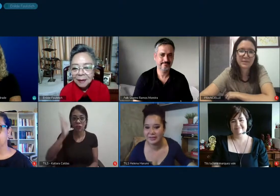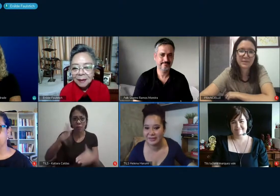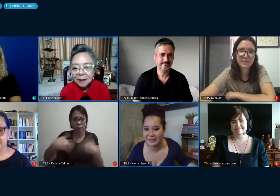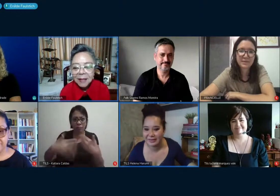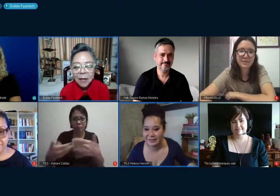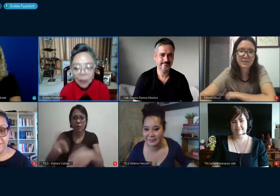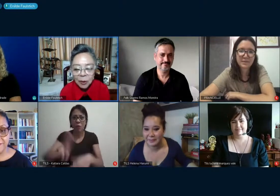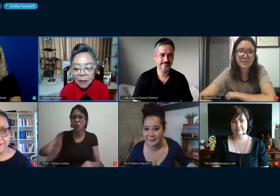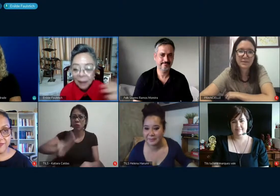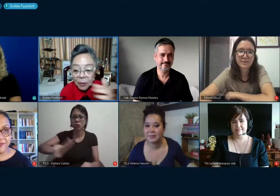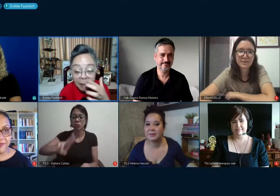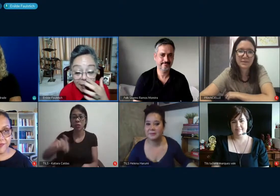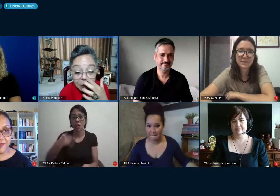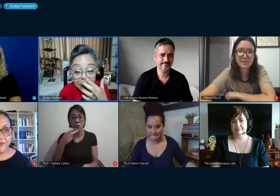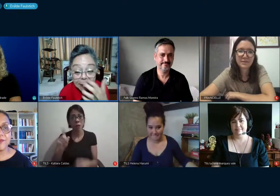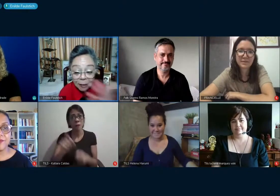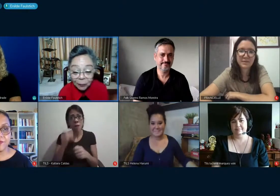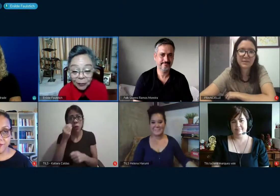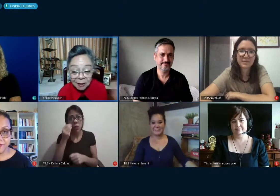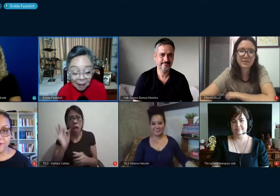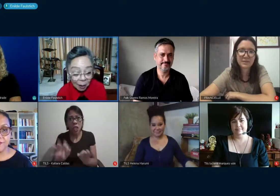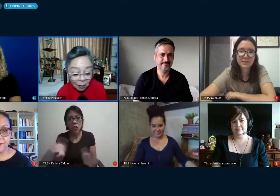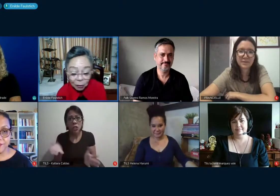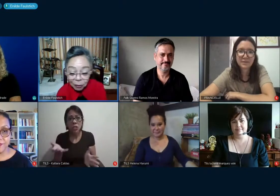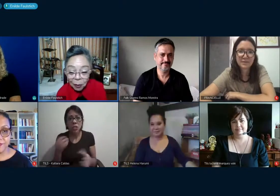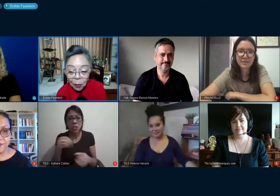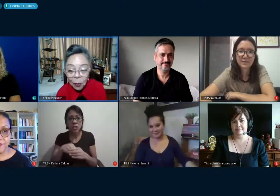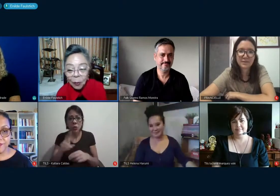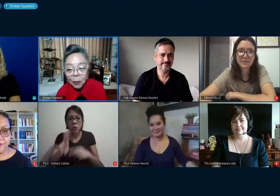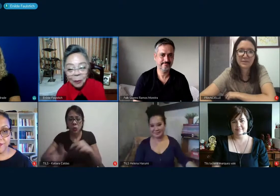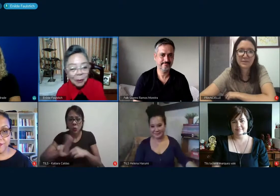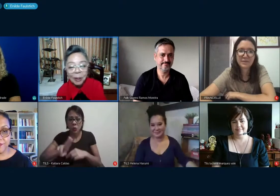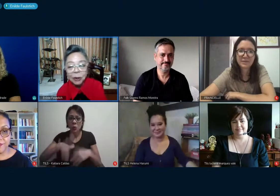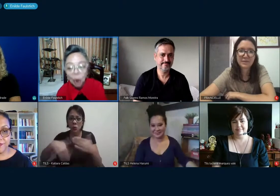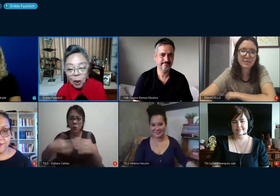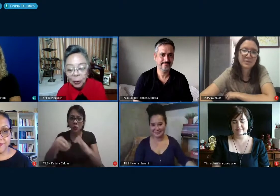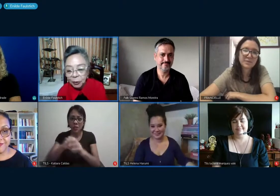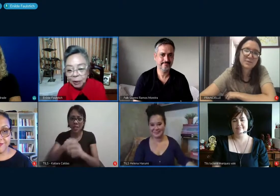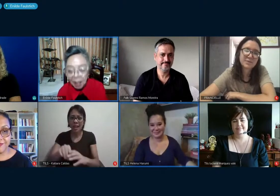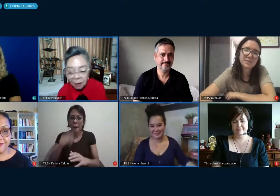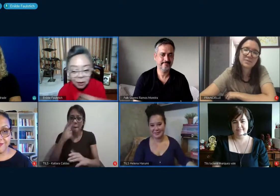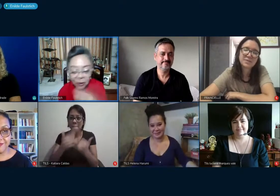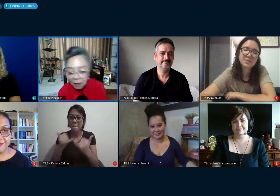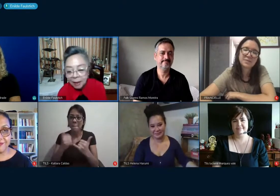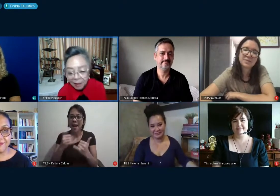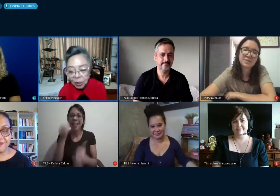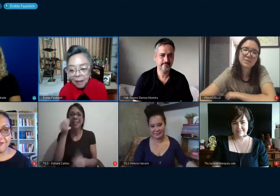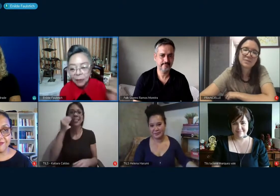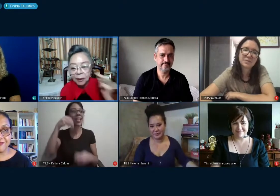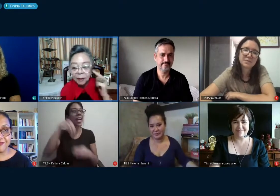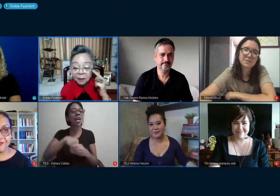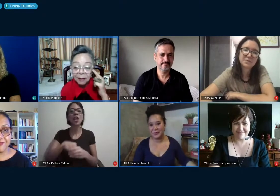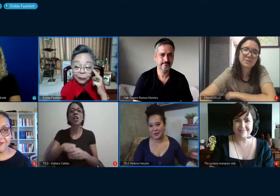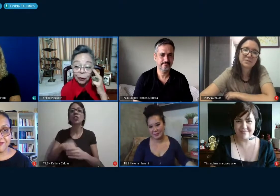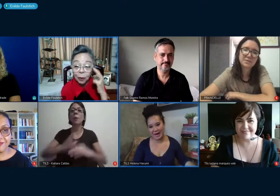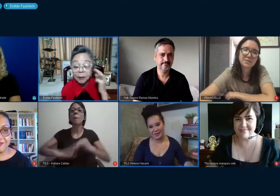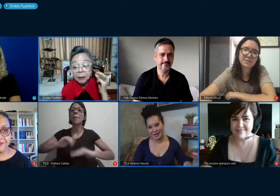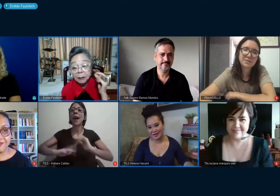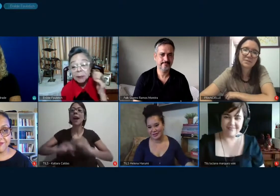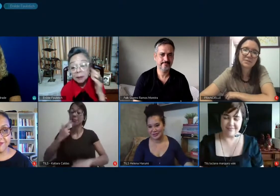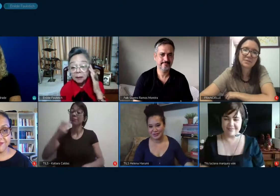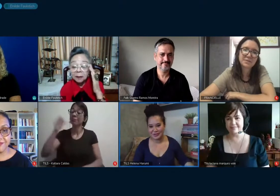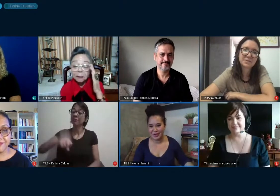Oi? Serviu, fez o teste, quer dizer, fez lá todo o laboratório já e já está testado, né? Foi,